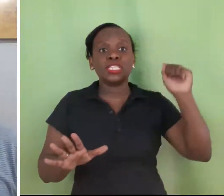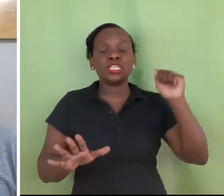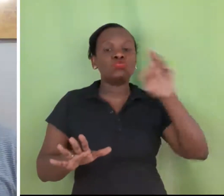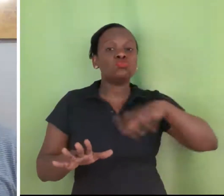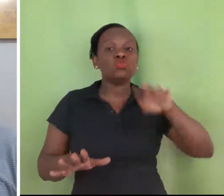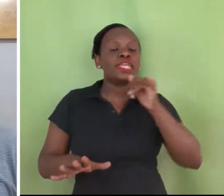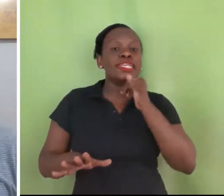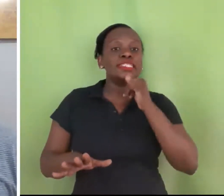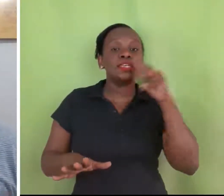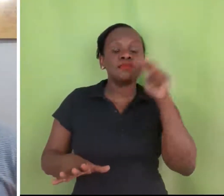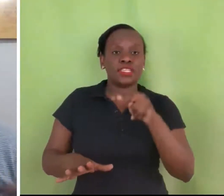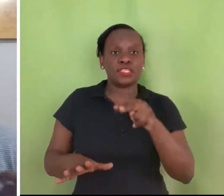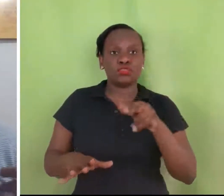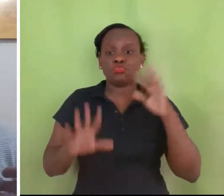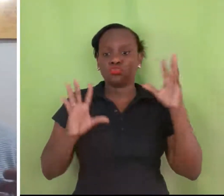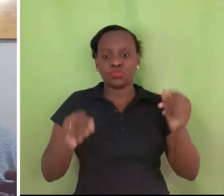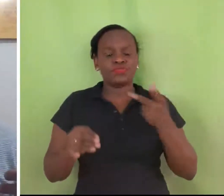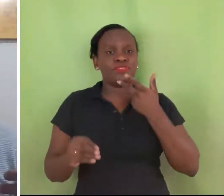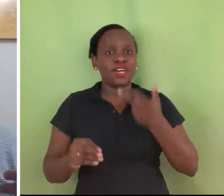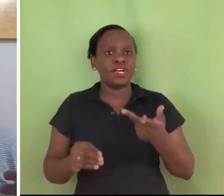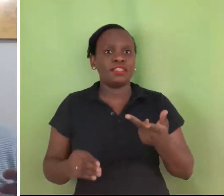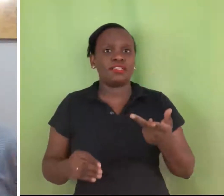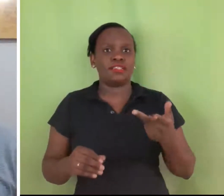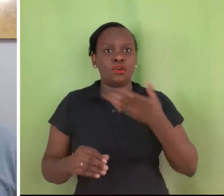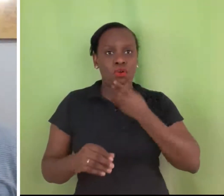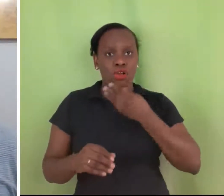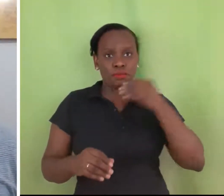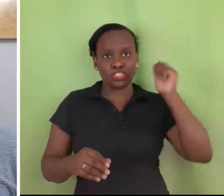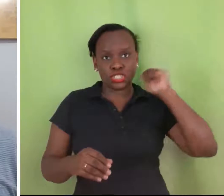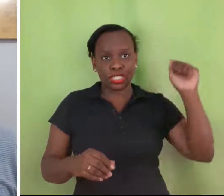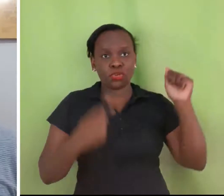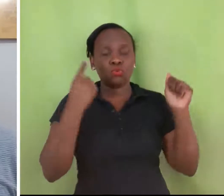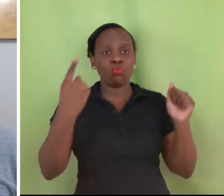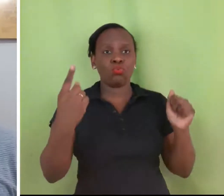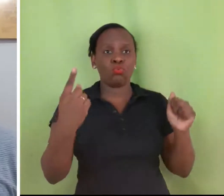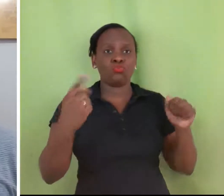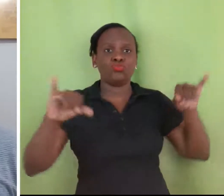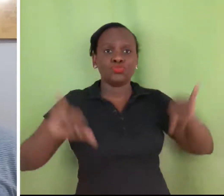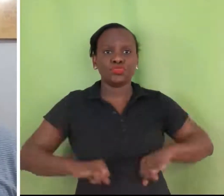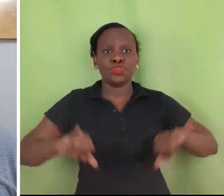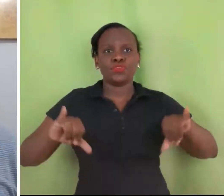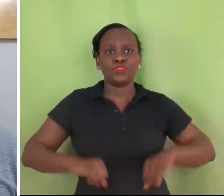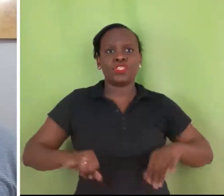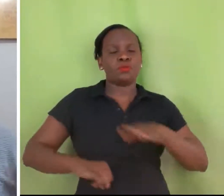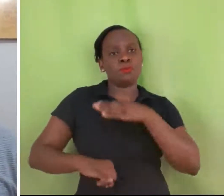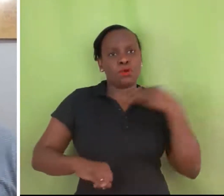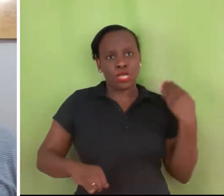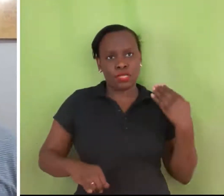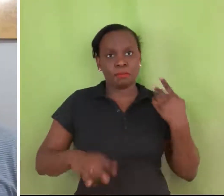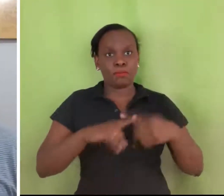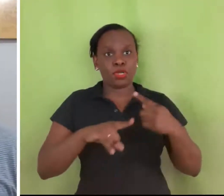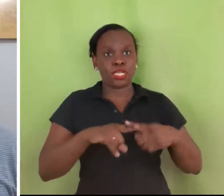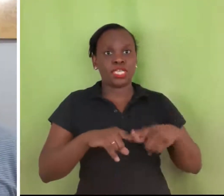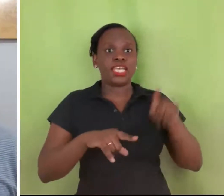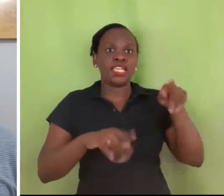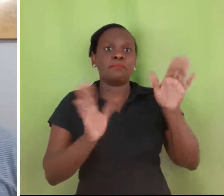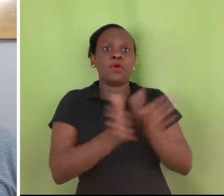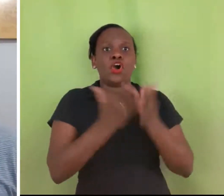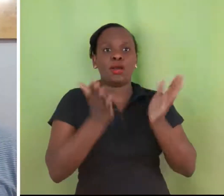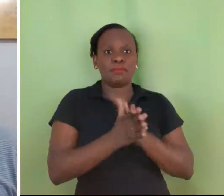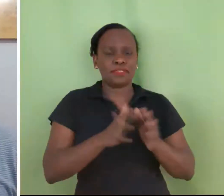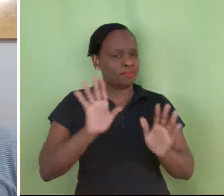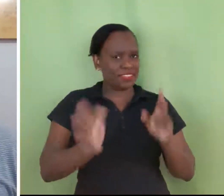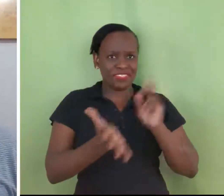né? Muito se diz que o Tiradentes foi o único que sofreu a pena de morte por ter sido pobre. Na verdade, ele